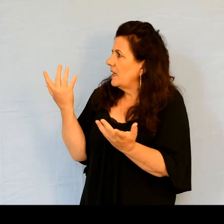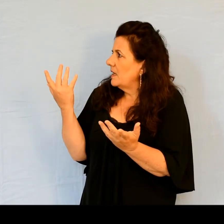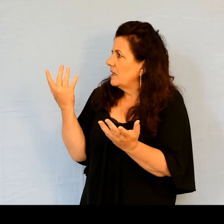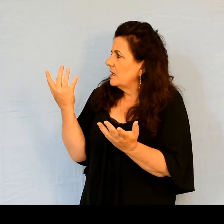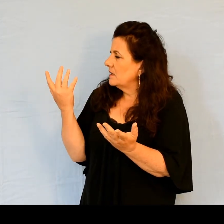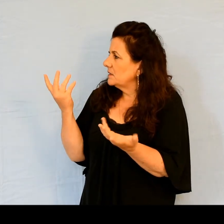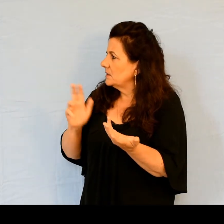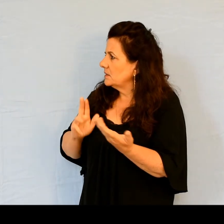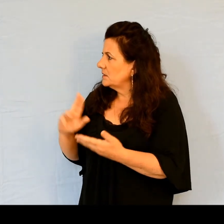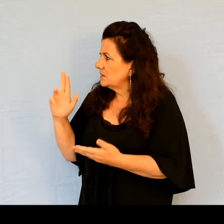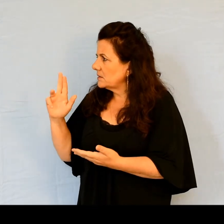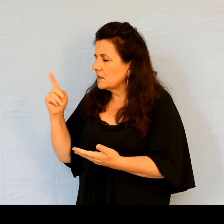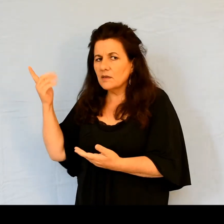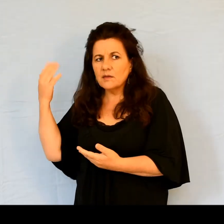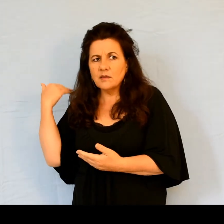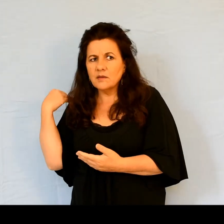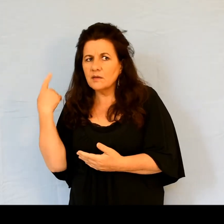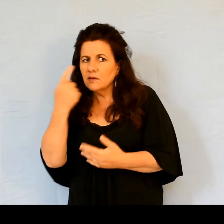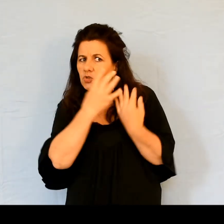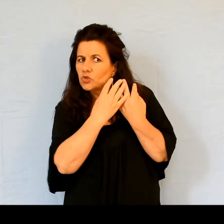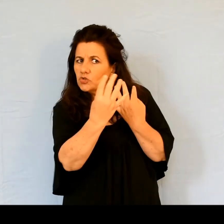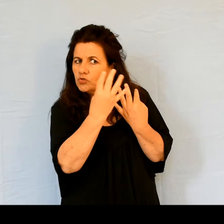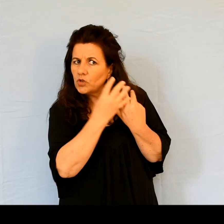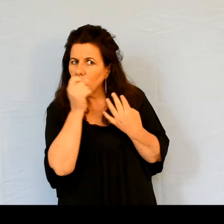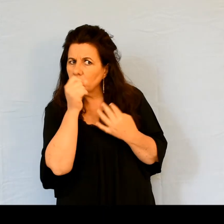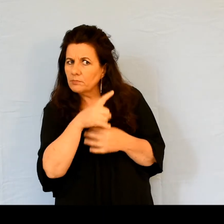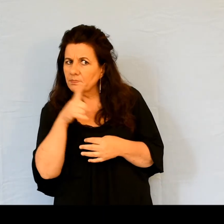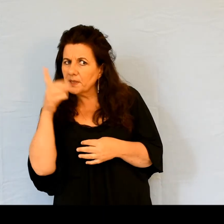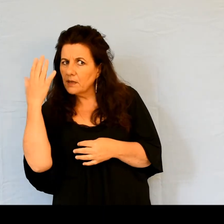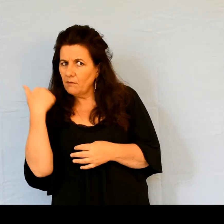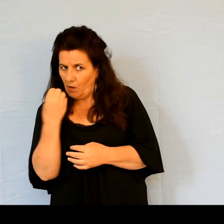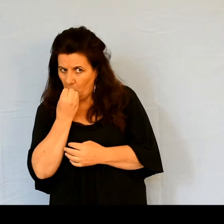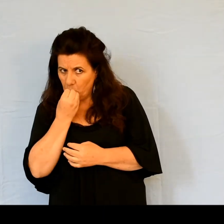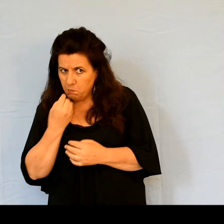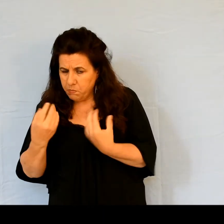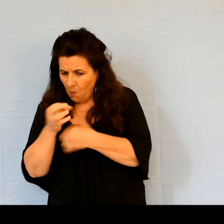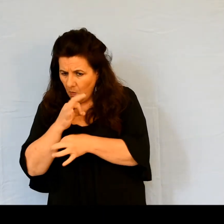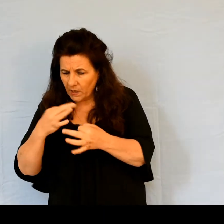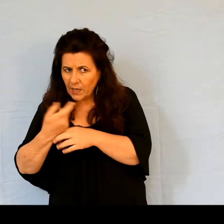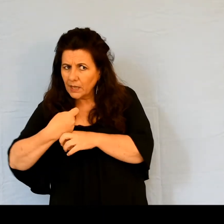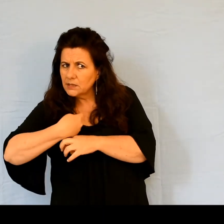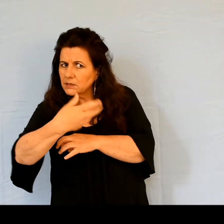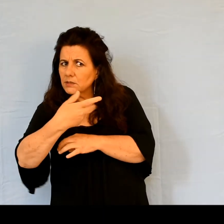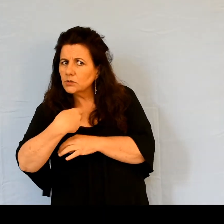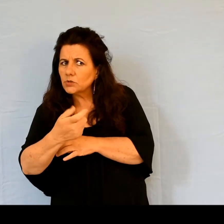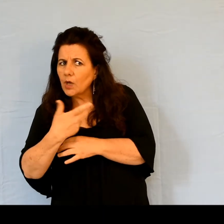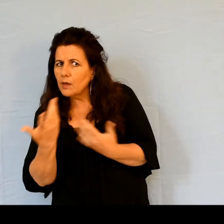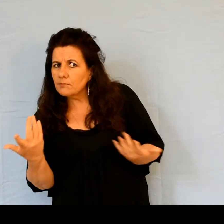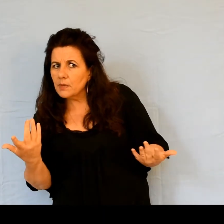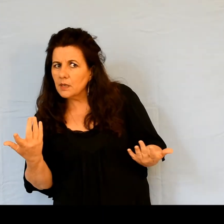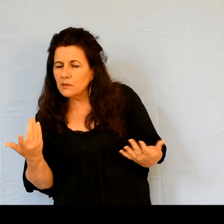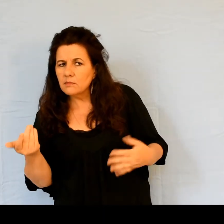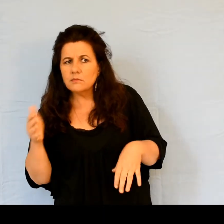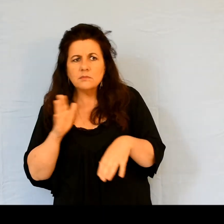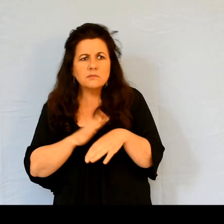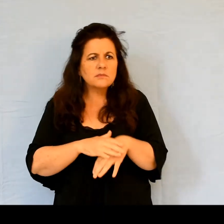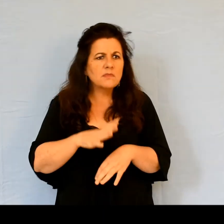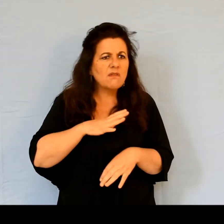bon grain que tu as semé dans ce champ? D'où vient donc qu'il y ait de l'ivraie ?»